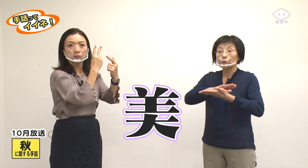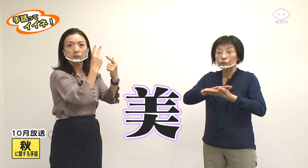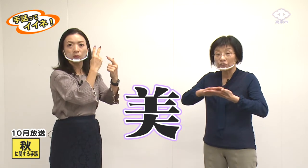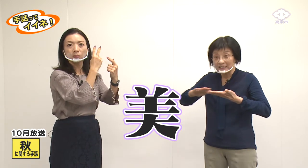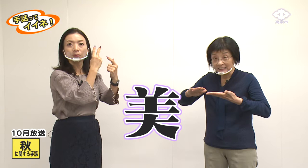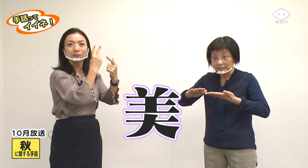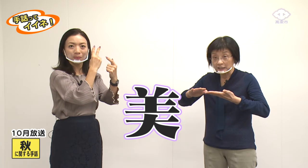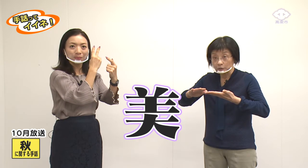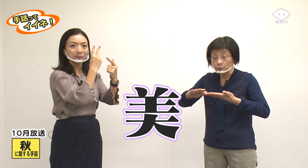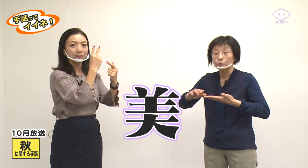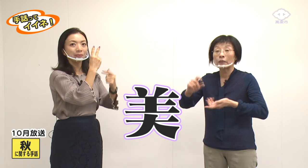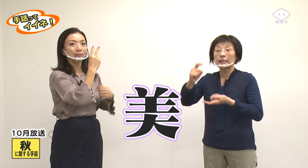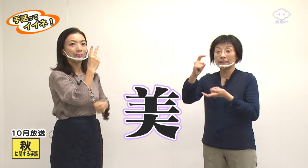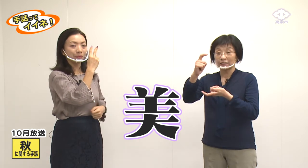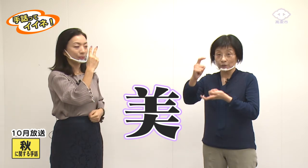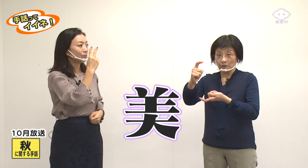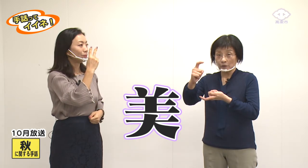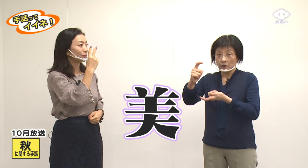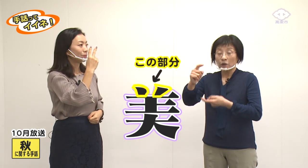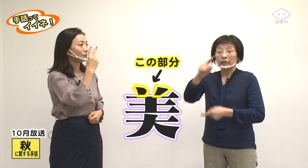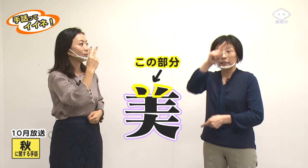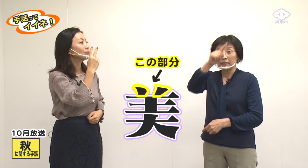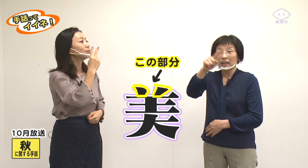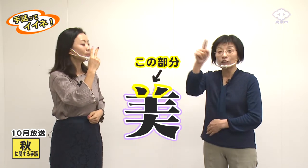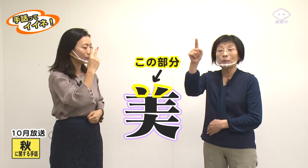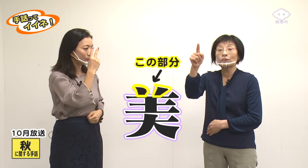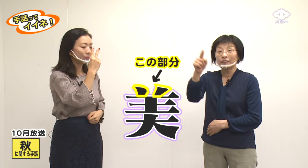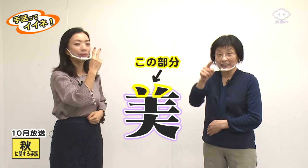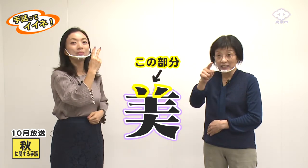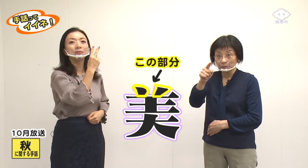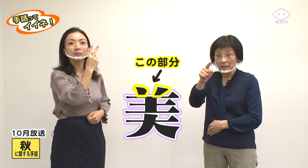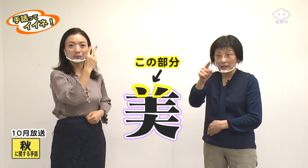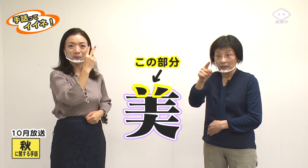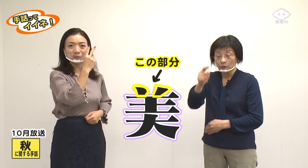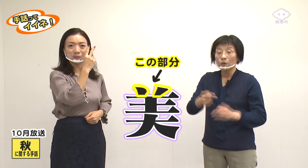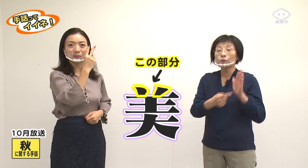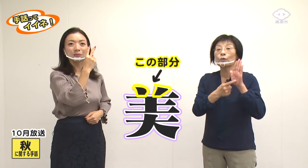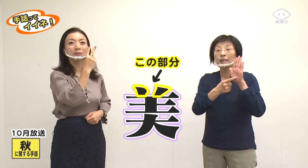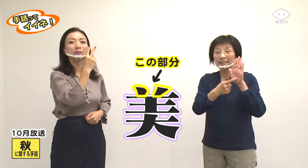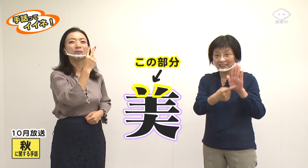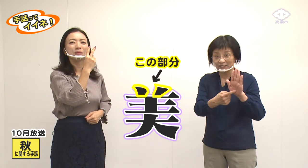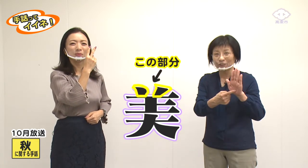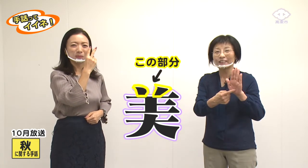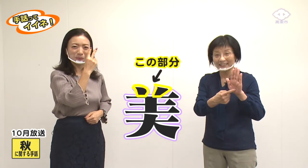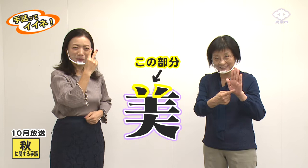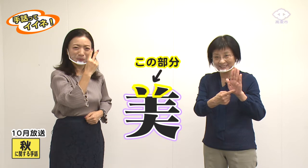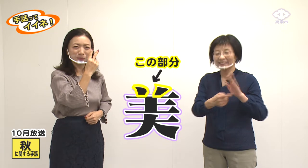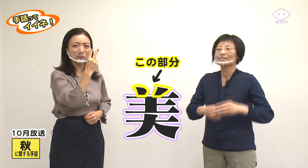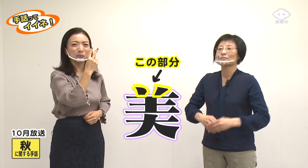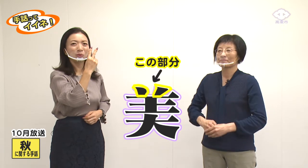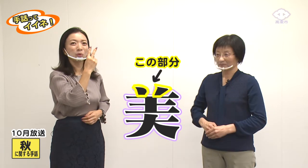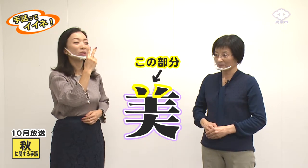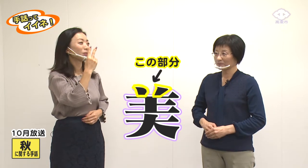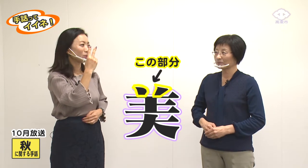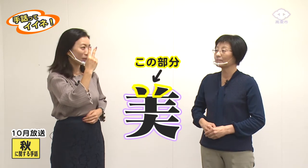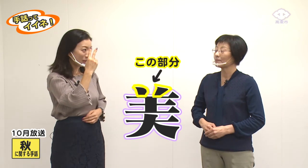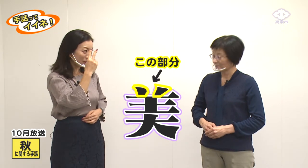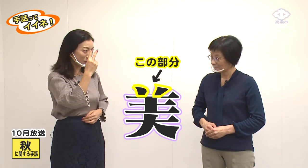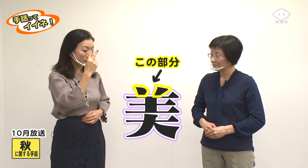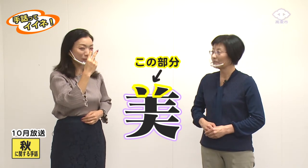美しいという漢字の一画目と二画目を表現しているようです。 そうなんですね。皆さん